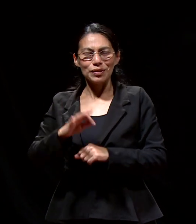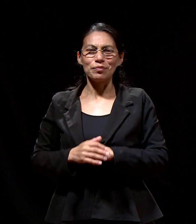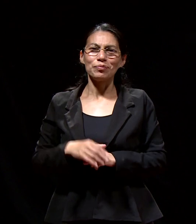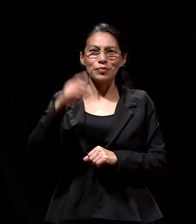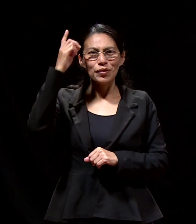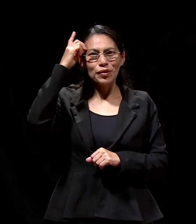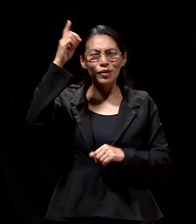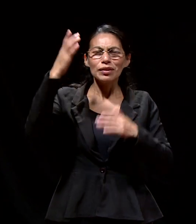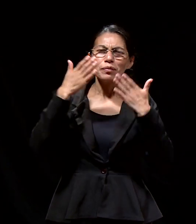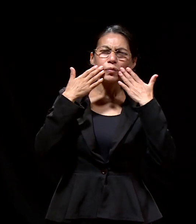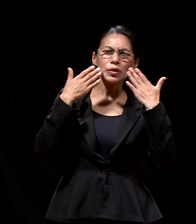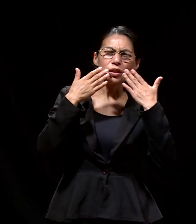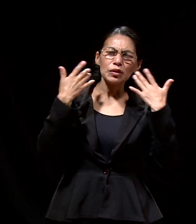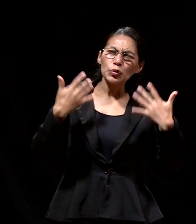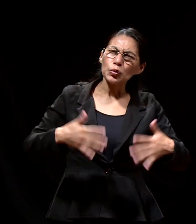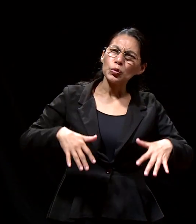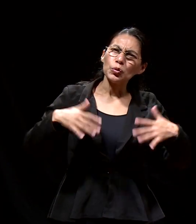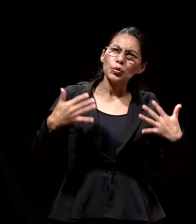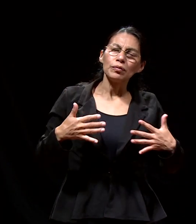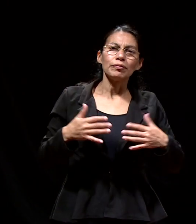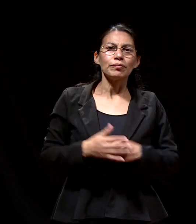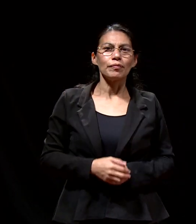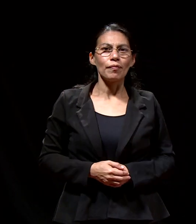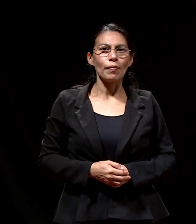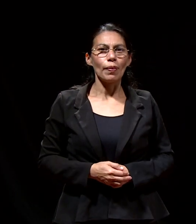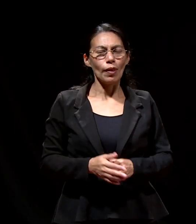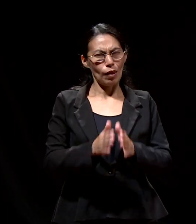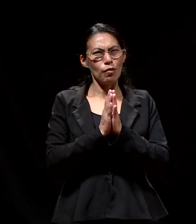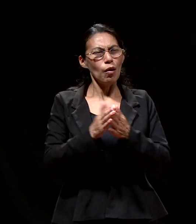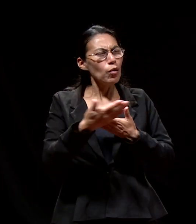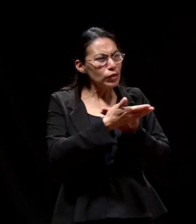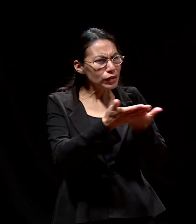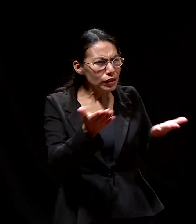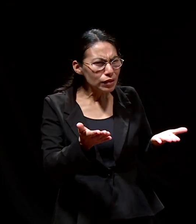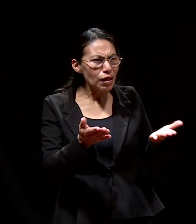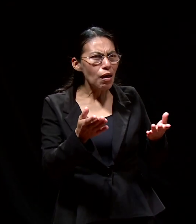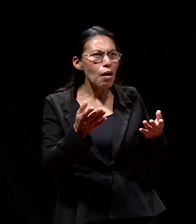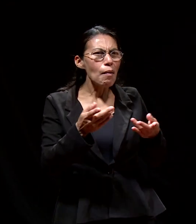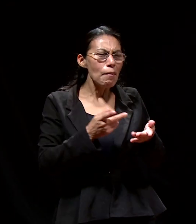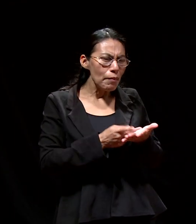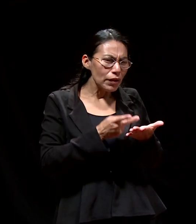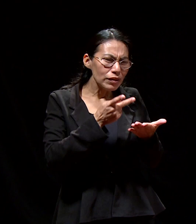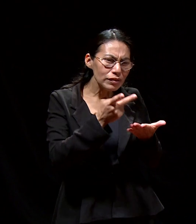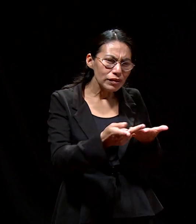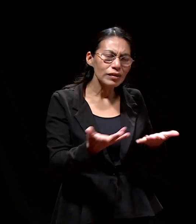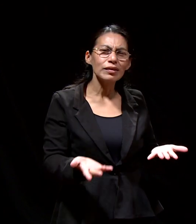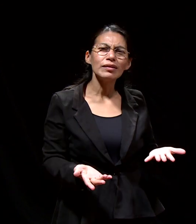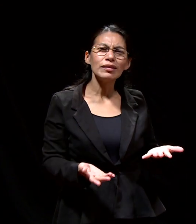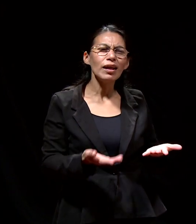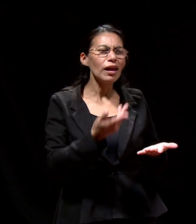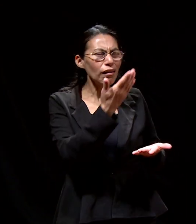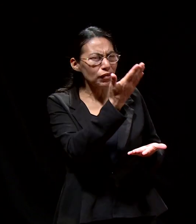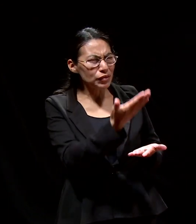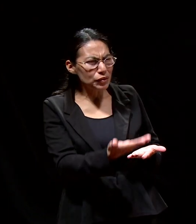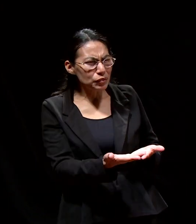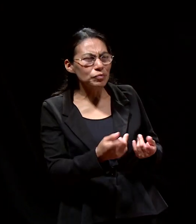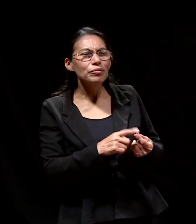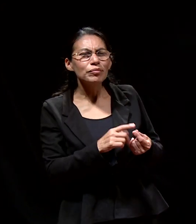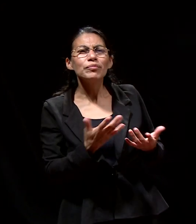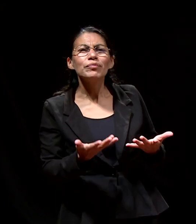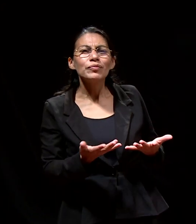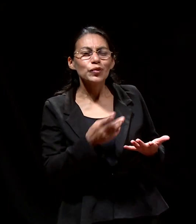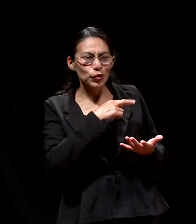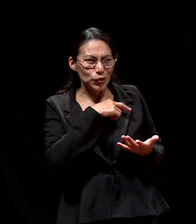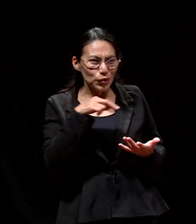misericordia por qué no te presentan nos dicen algo en ustedes para que todos podamos